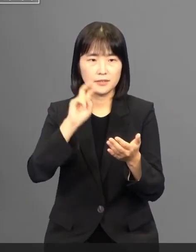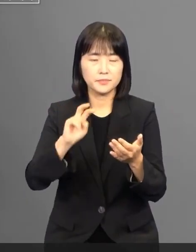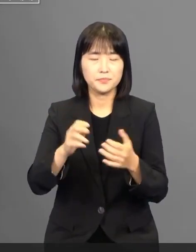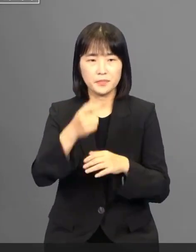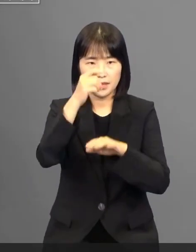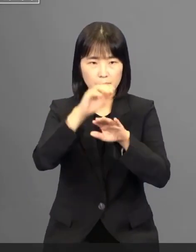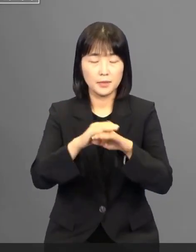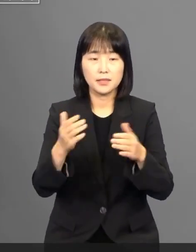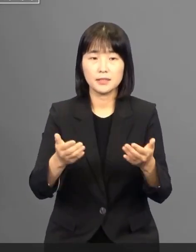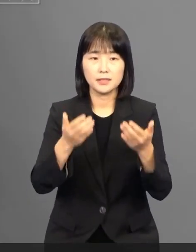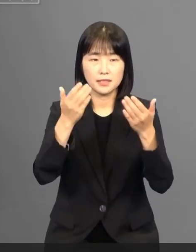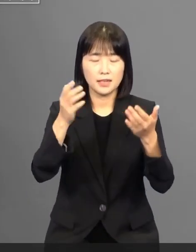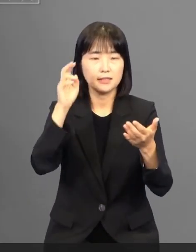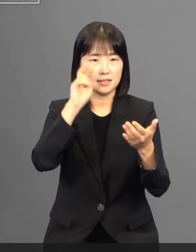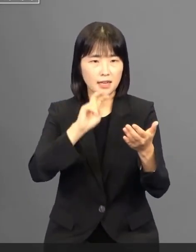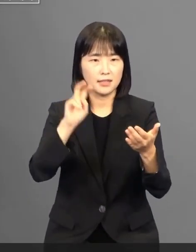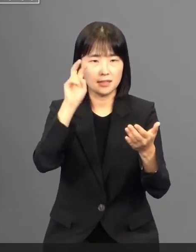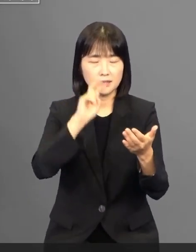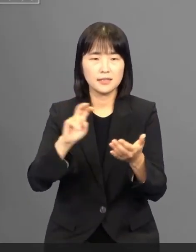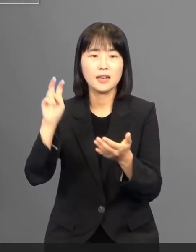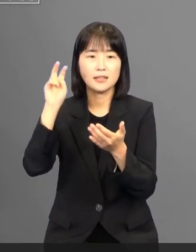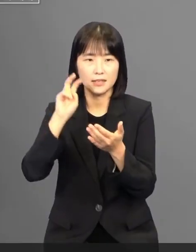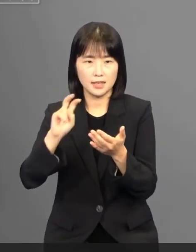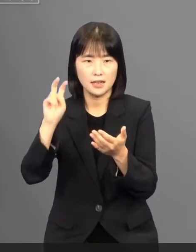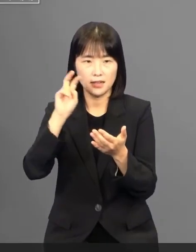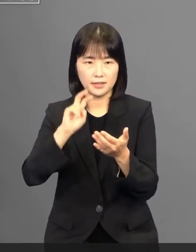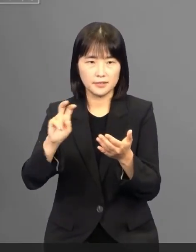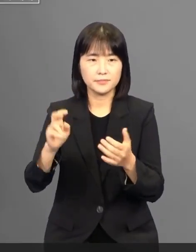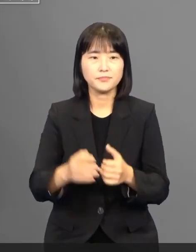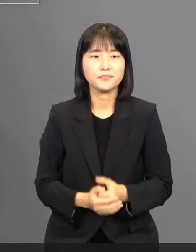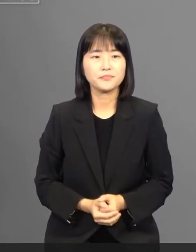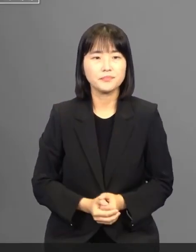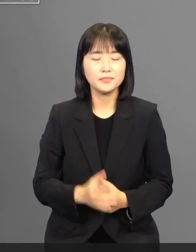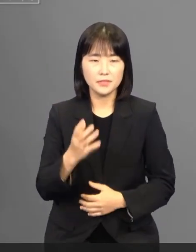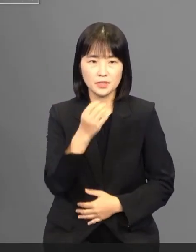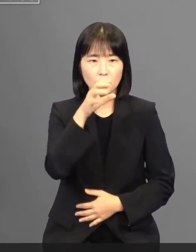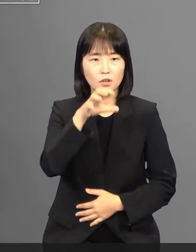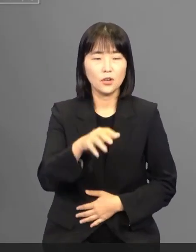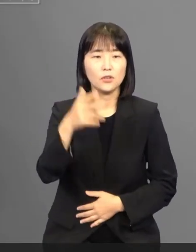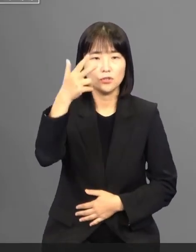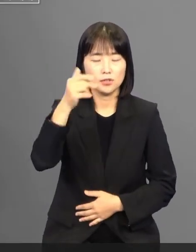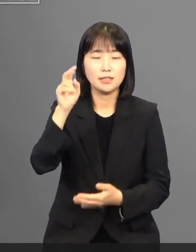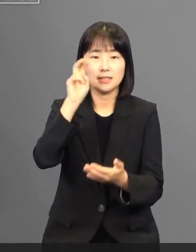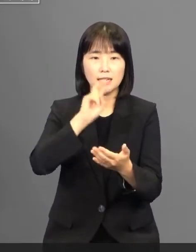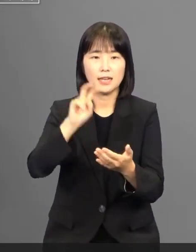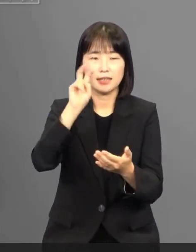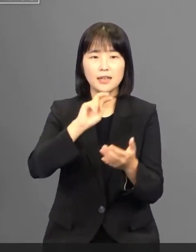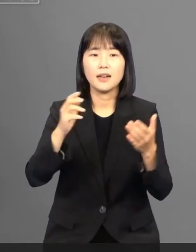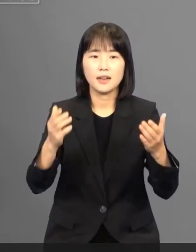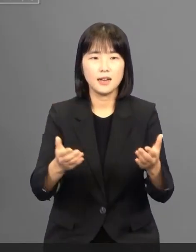찬양. 예배하리라. 찬양 찬양. 성소에서 주